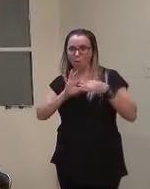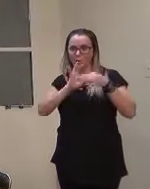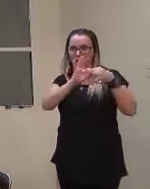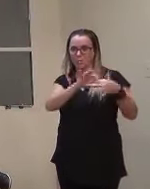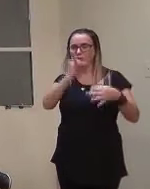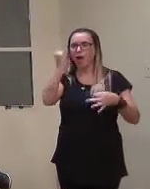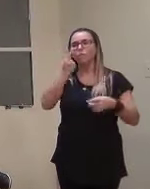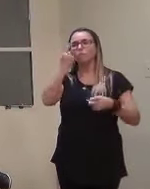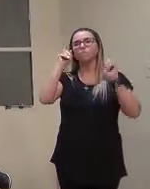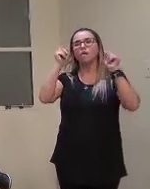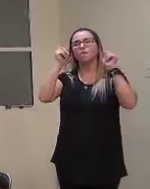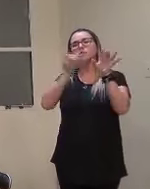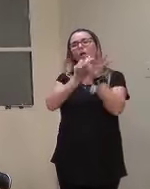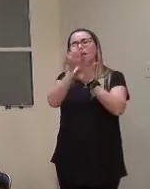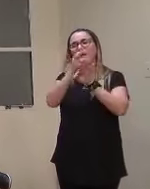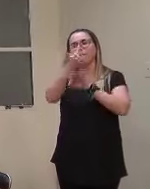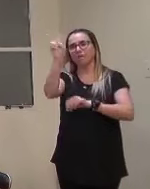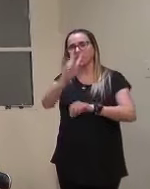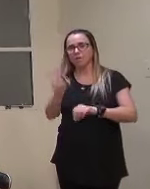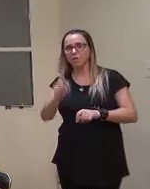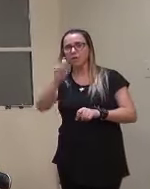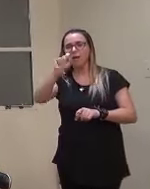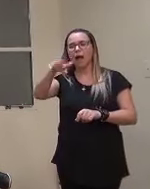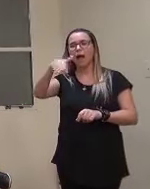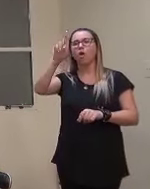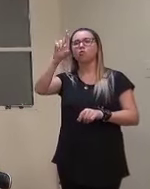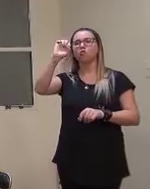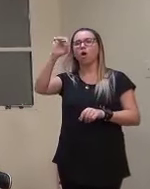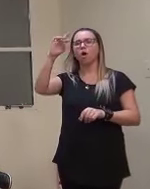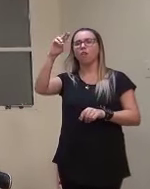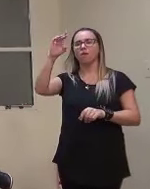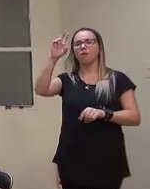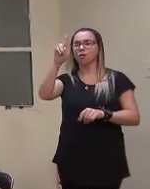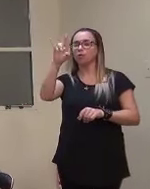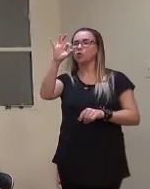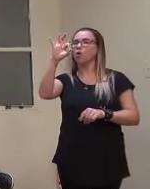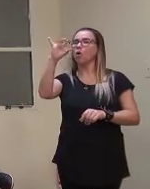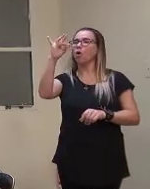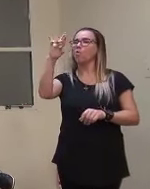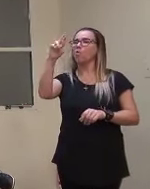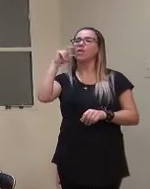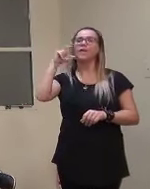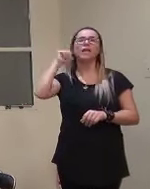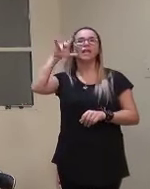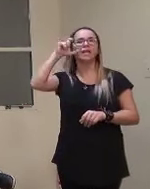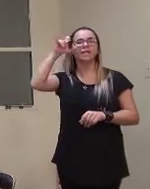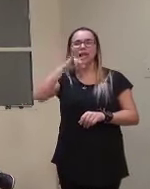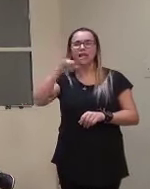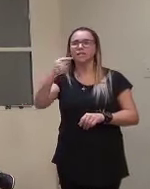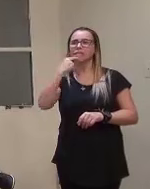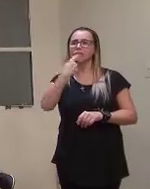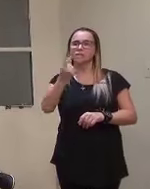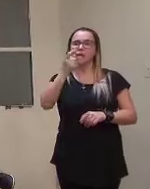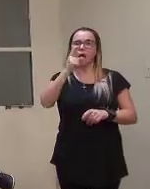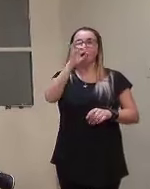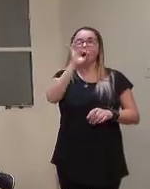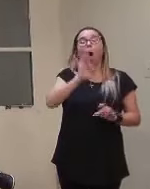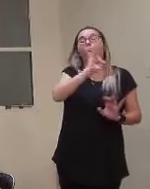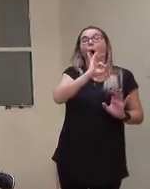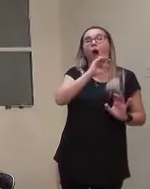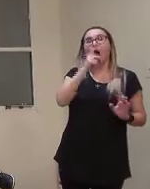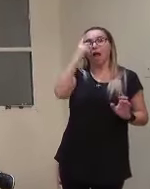que tiene una frase que como siempre que decía o inventamos o erramos